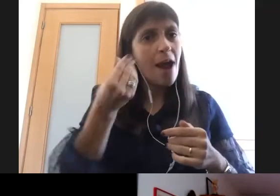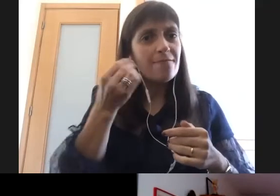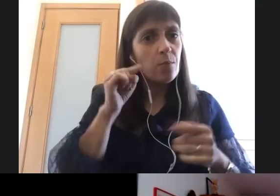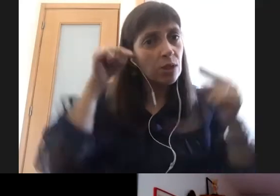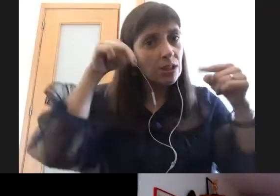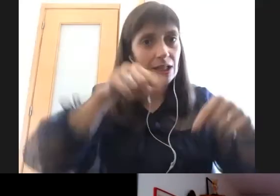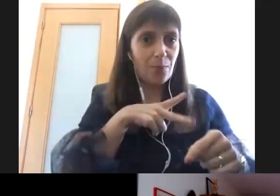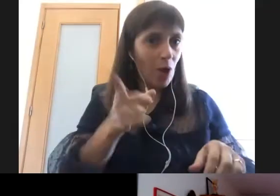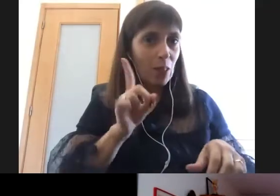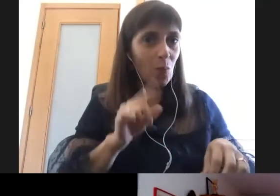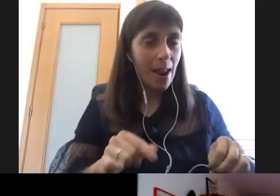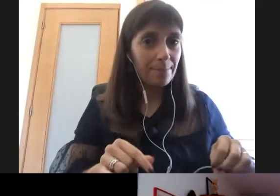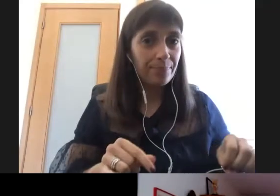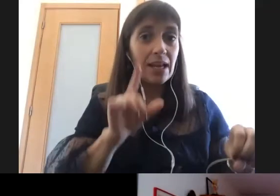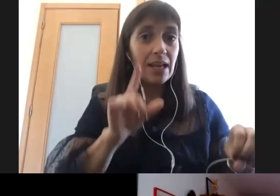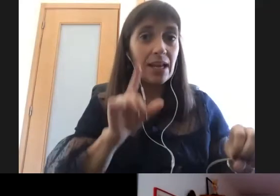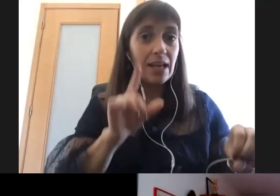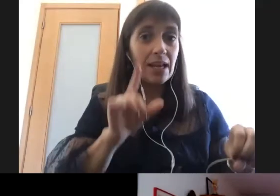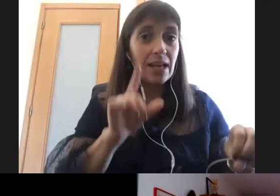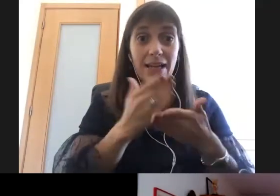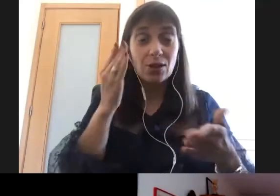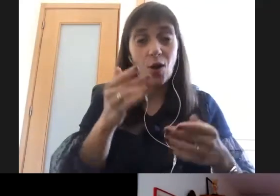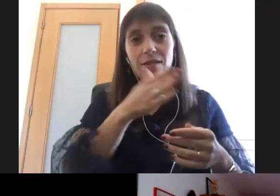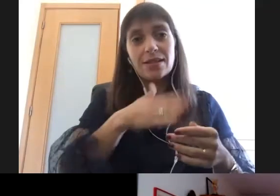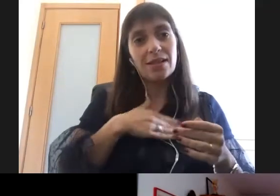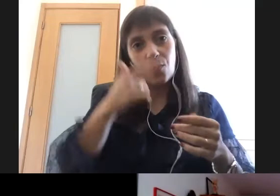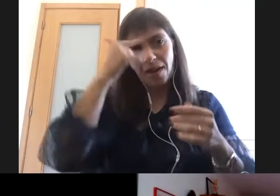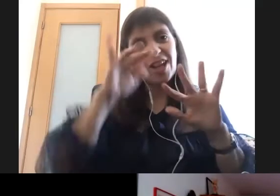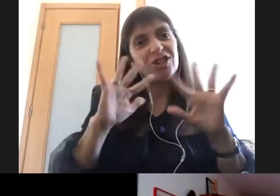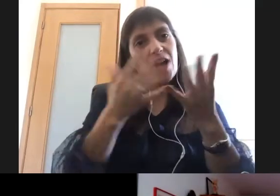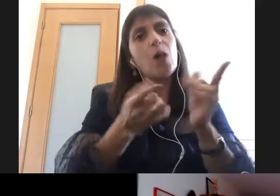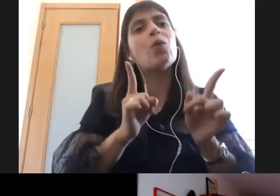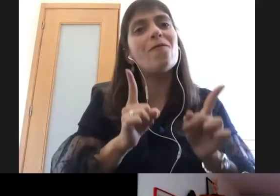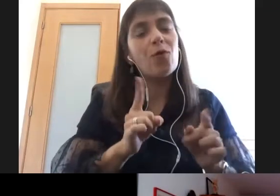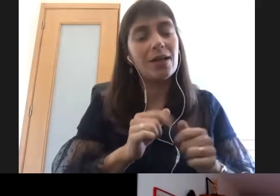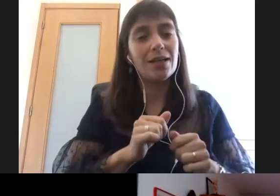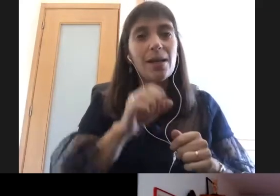Portugal. Também é só uma vaga noção do que foi a Inconfidência Mineira.